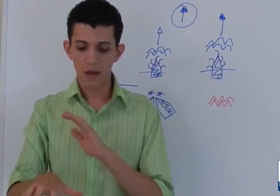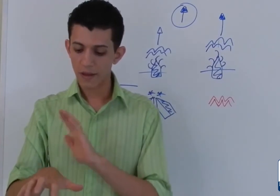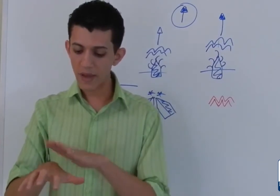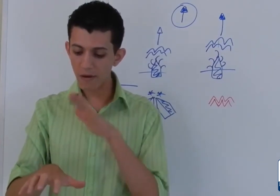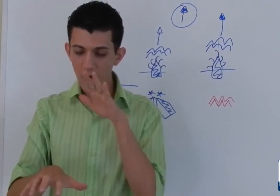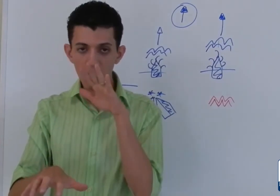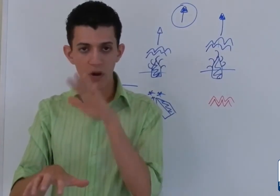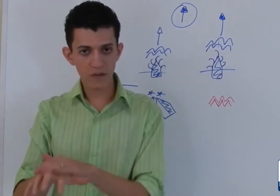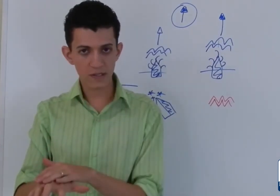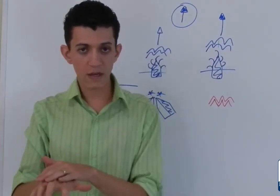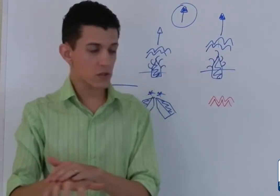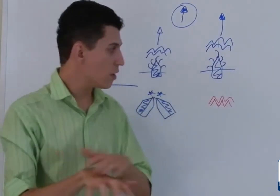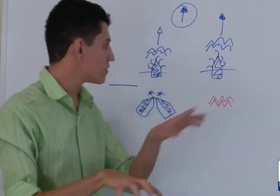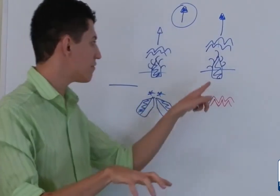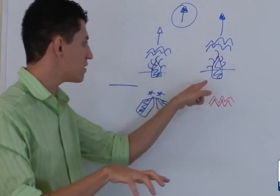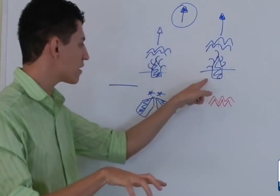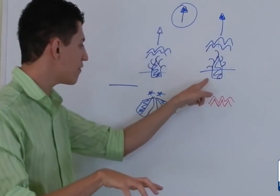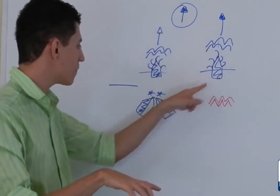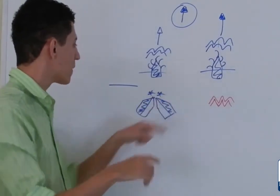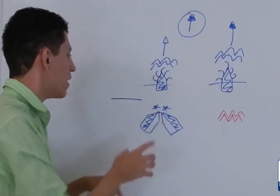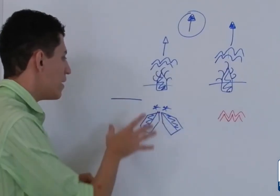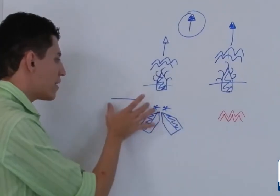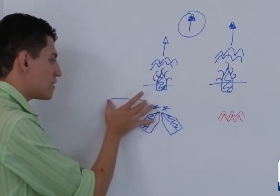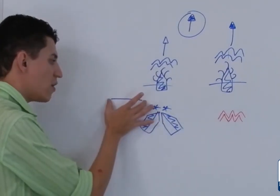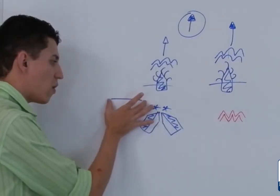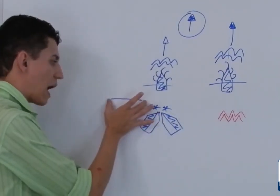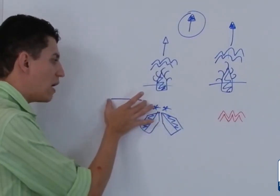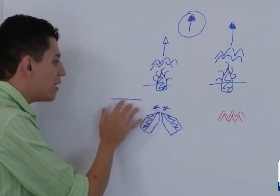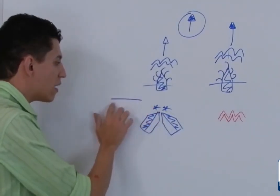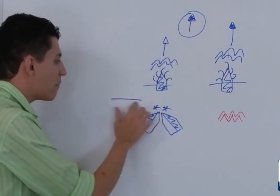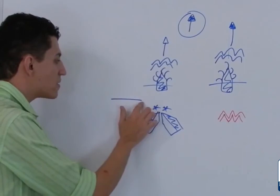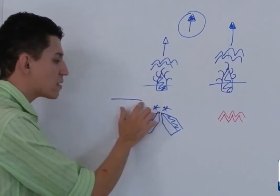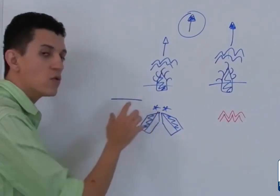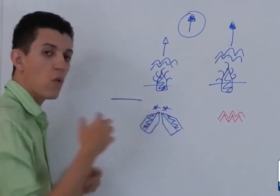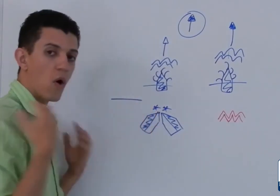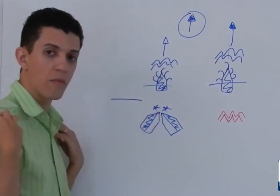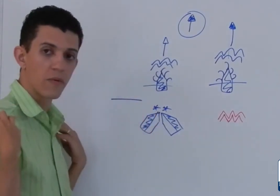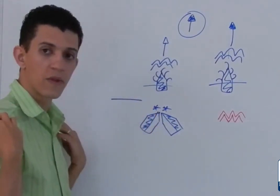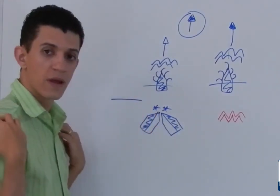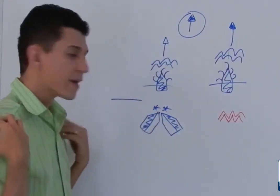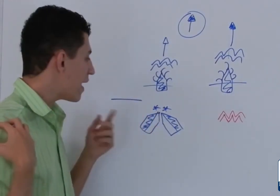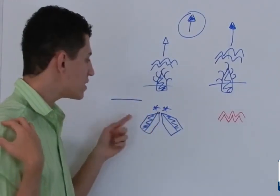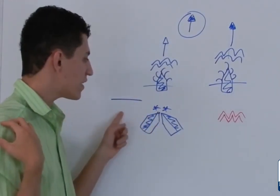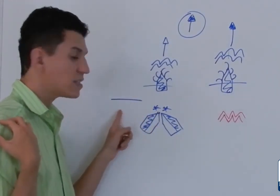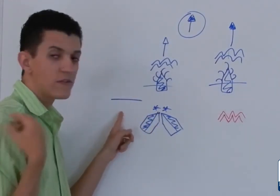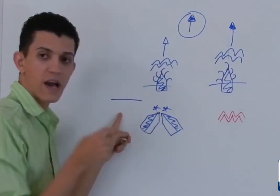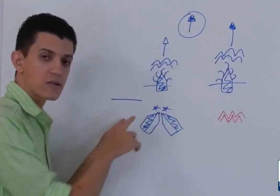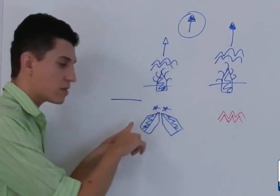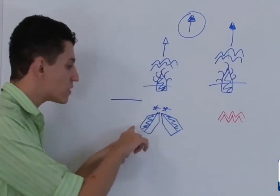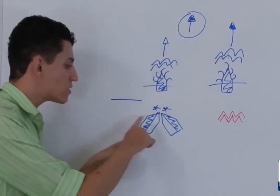Da mesma forma com que você sinalizou, você vai escrever. E aqui seria a linha representando o ombro, que aí a gente vai identificar que o sinal está